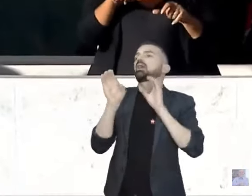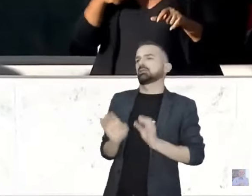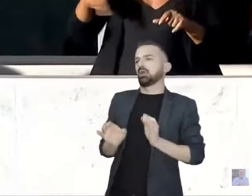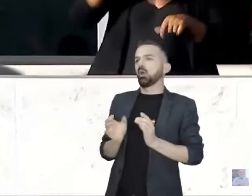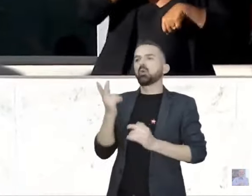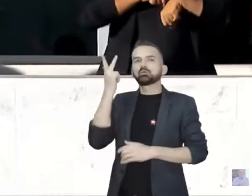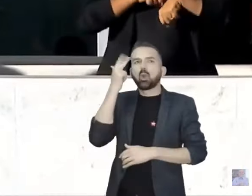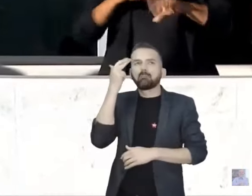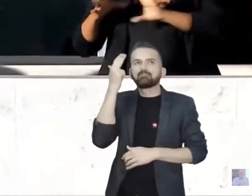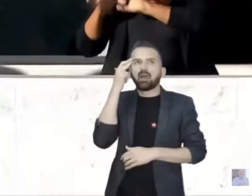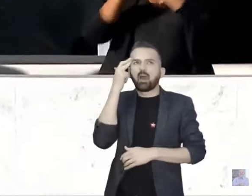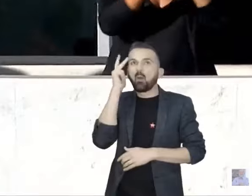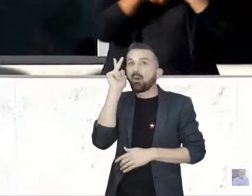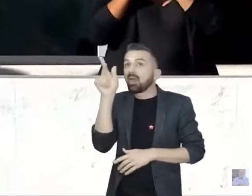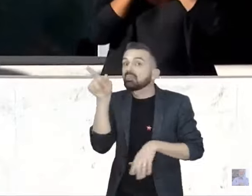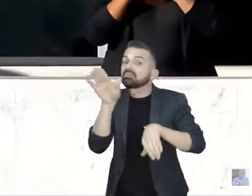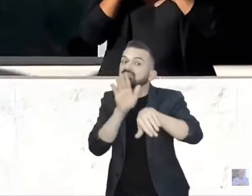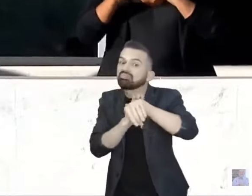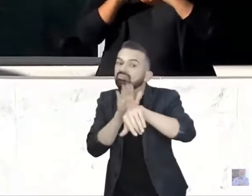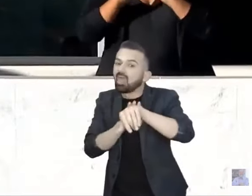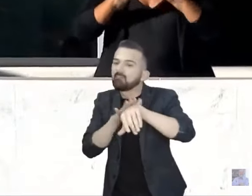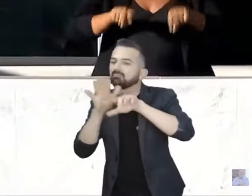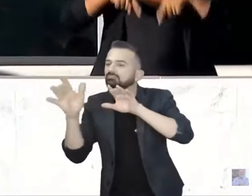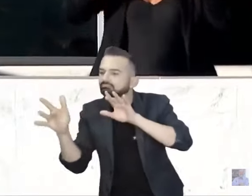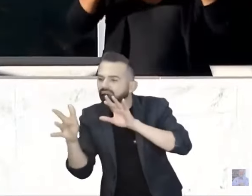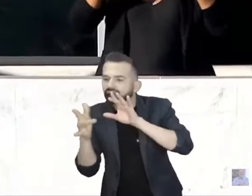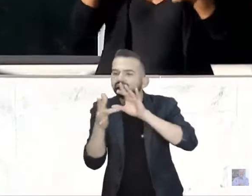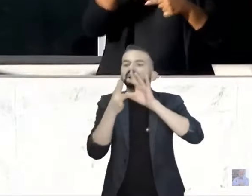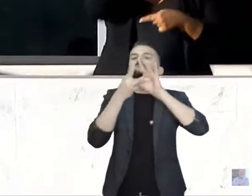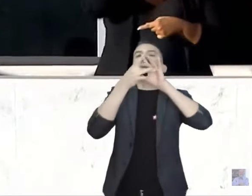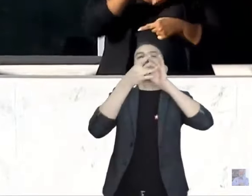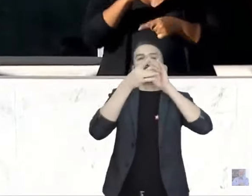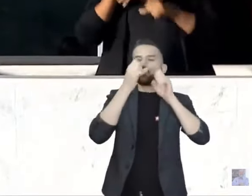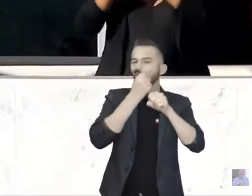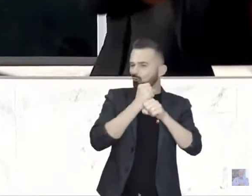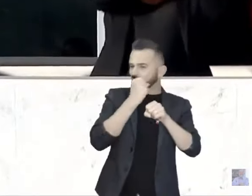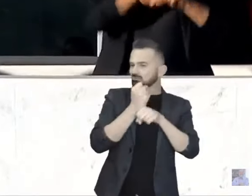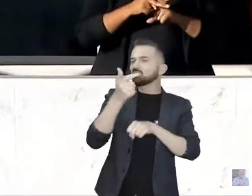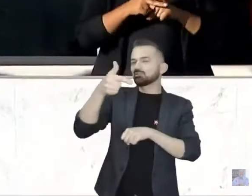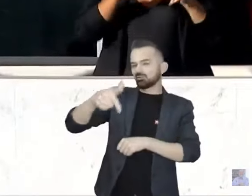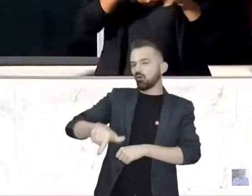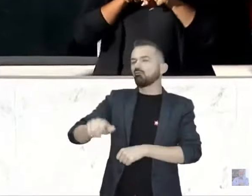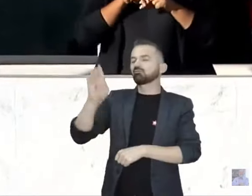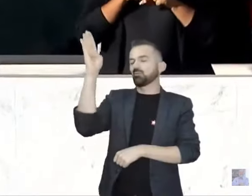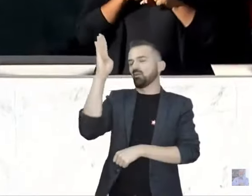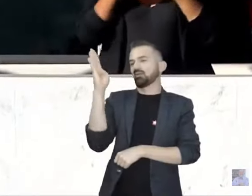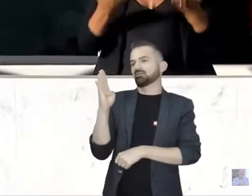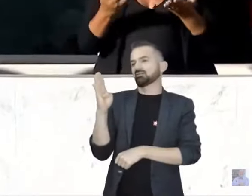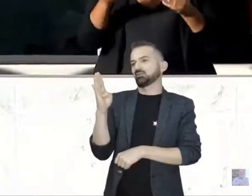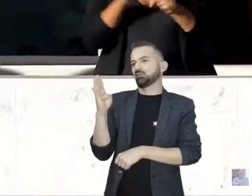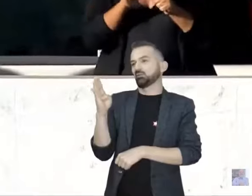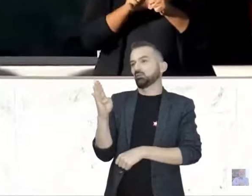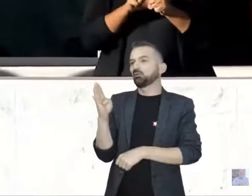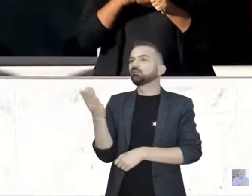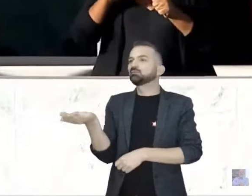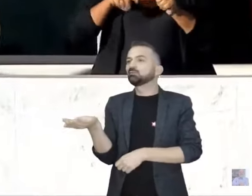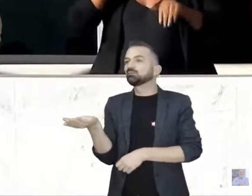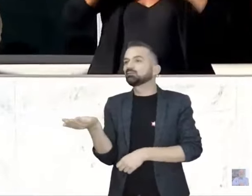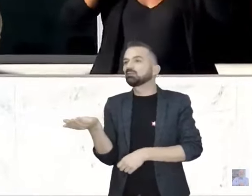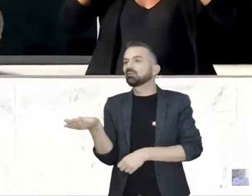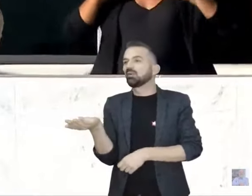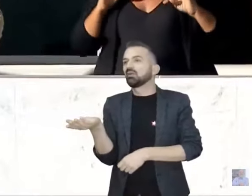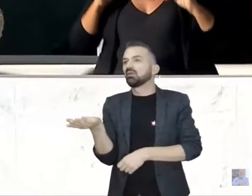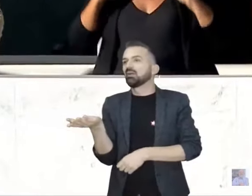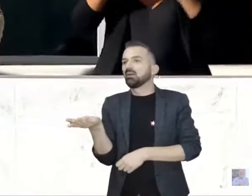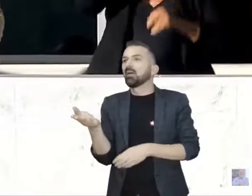é tempo de união e reconstrução do nosso país. Por isso, faço esse chamamento a